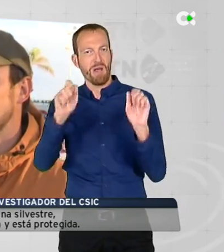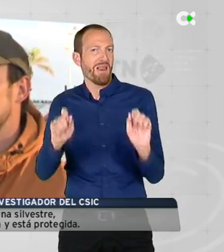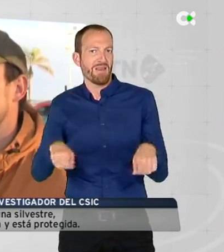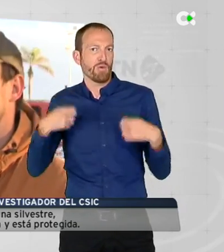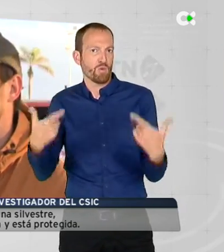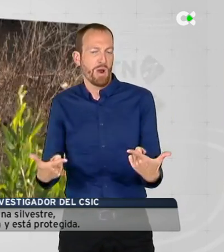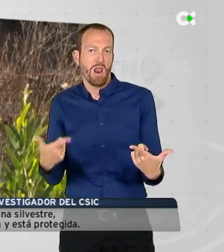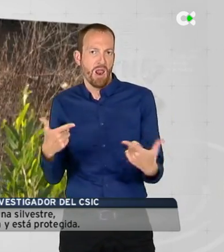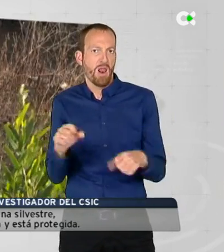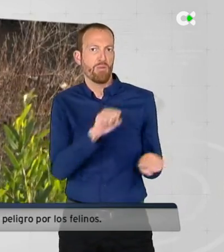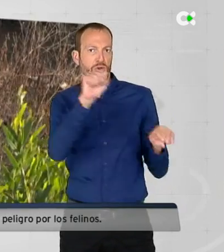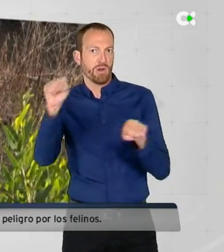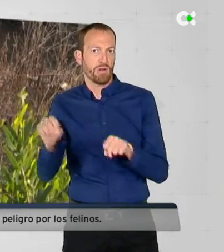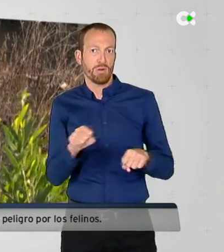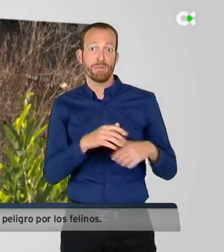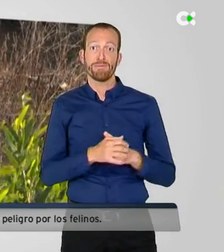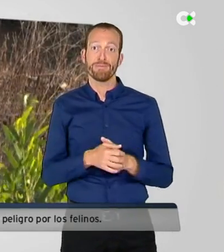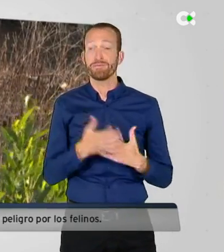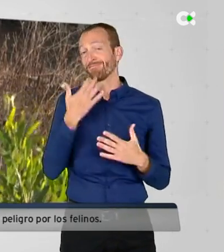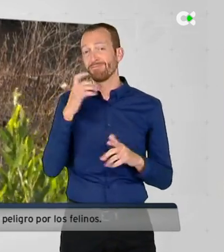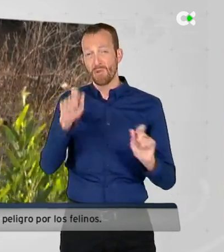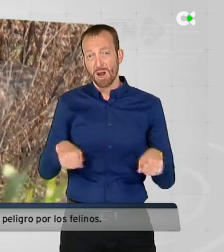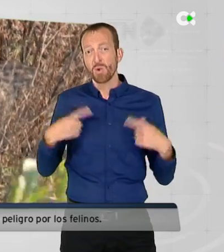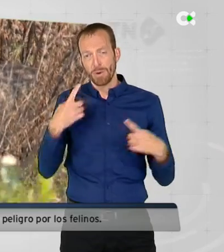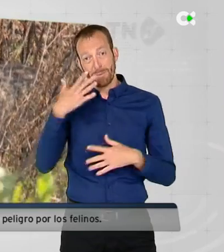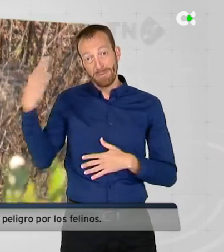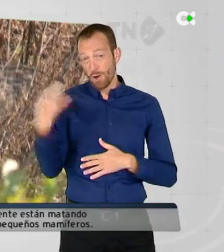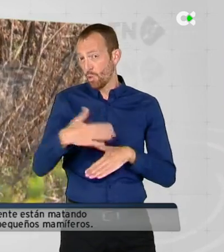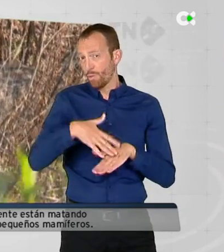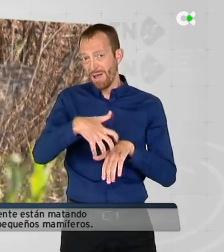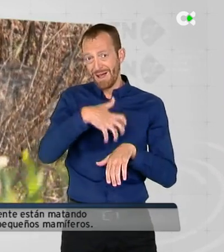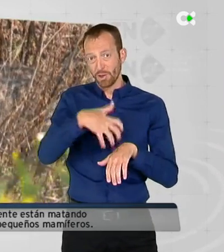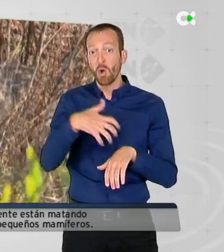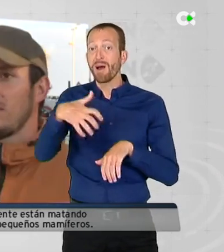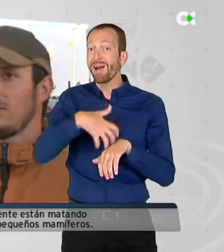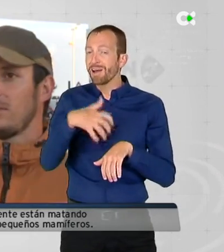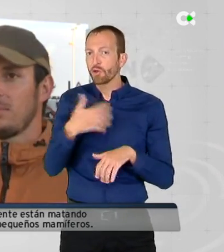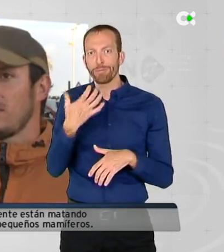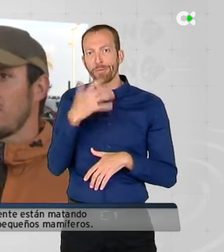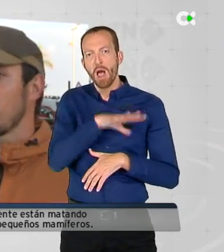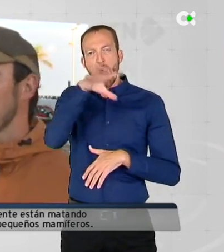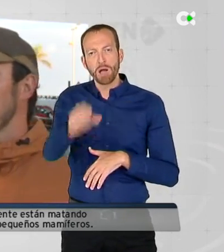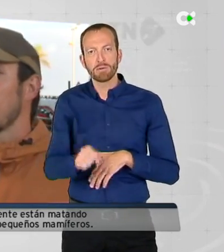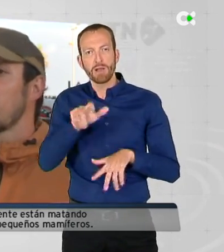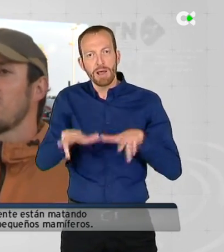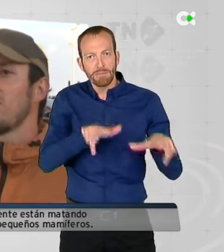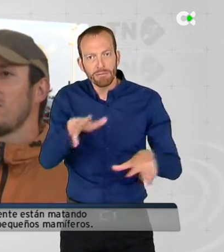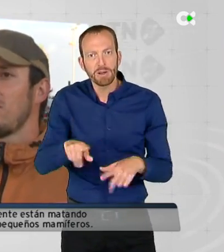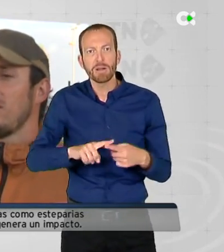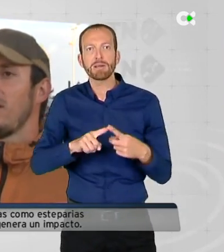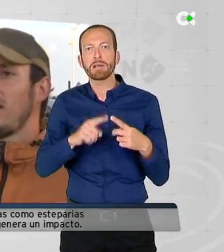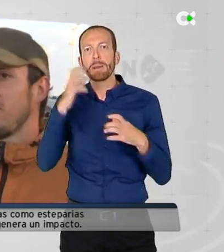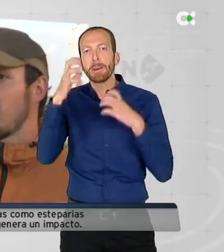autóctona y está protegida. Ecosistema que corre peligro por los felinos. Los gatos diariamente están matando pequeños reptiles, pequeños